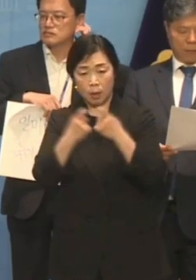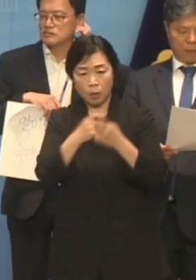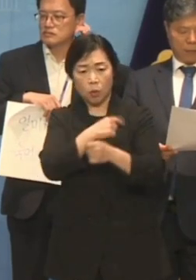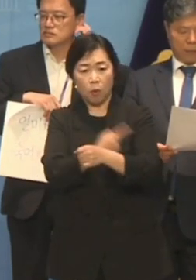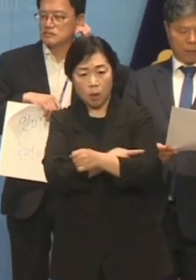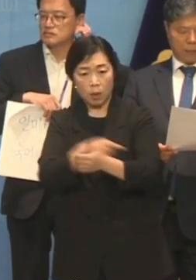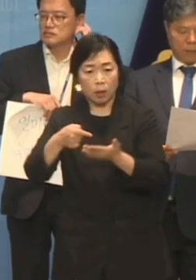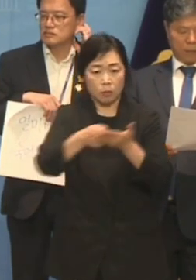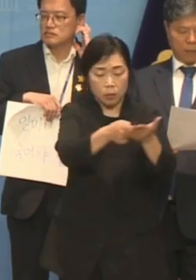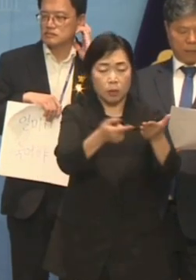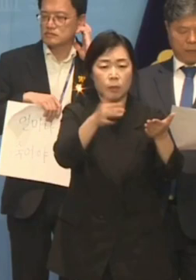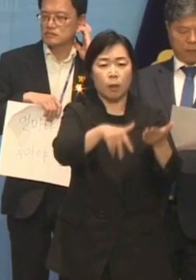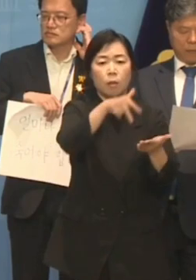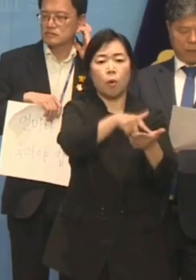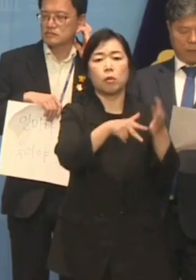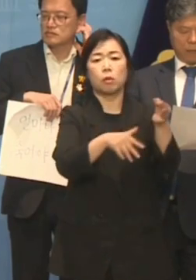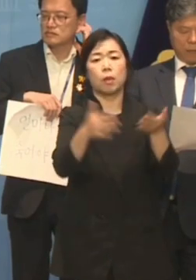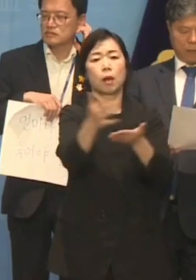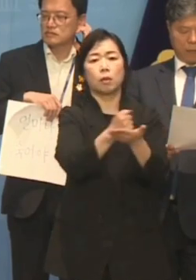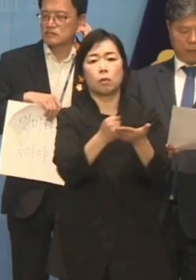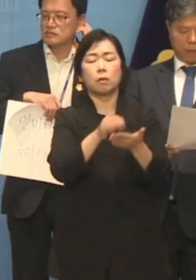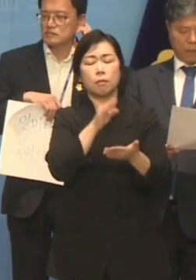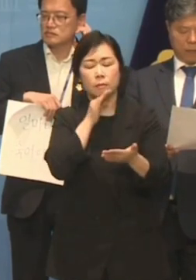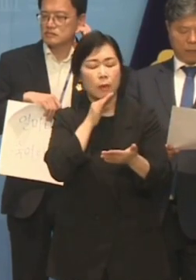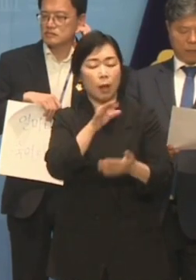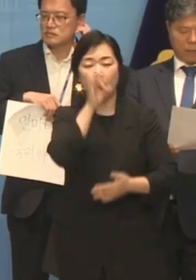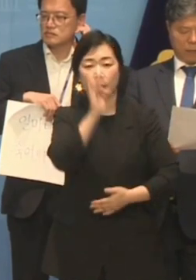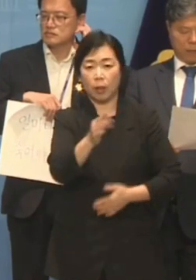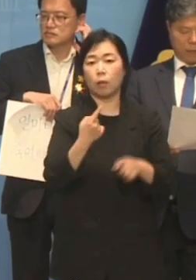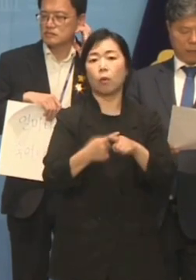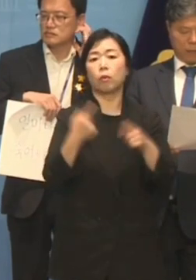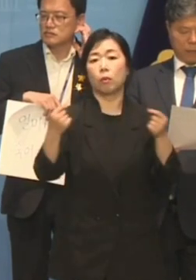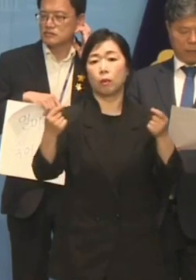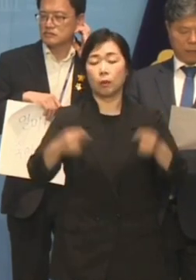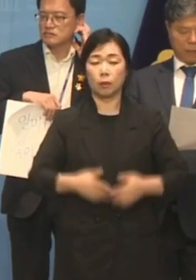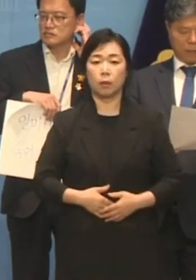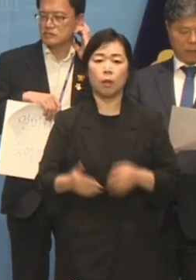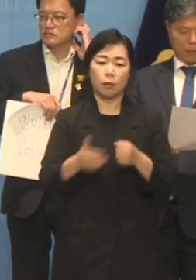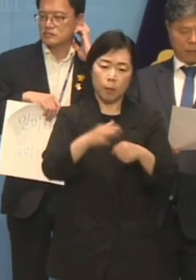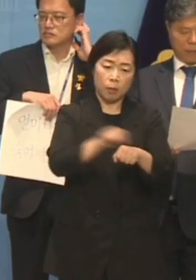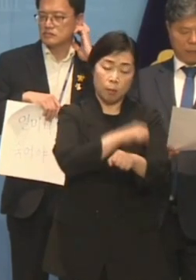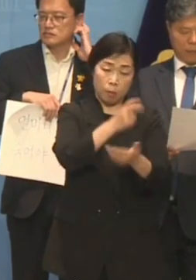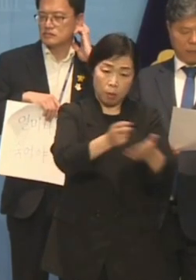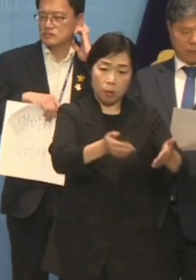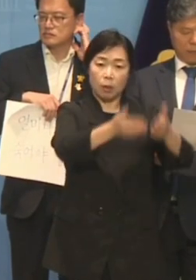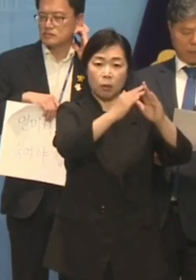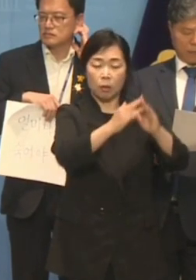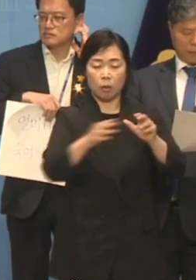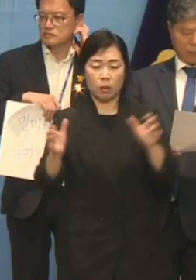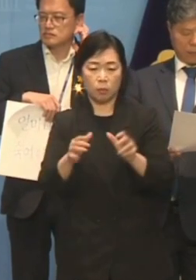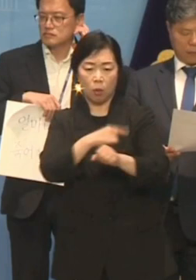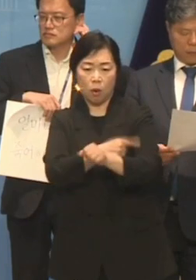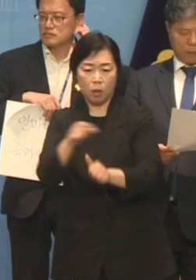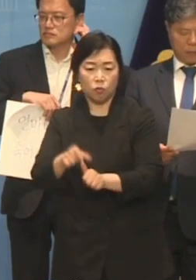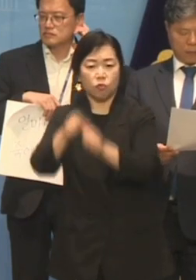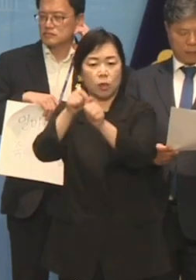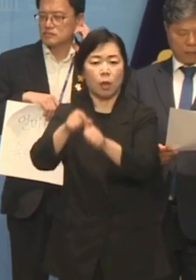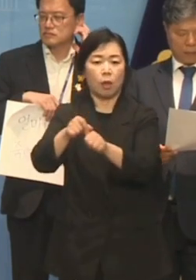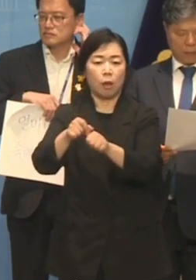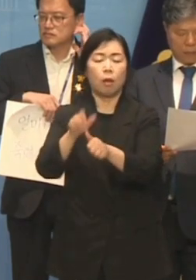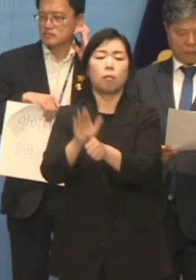권리 행사만으로 보증금 회수는 사실상 거의 불가능하기에 특별법을 통한 집단 권리